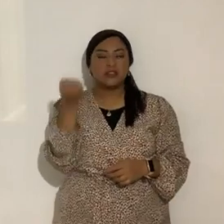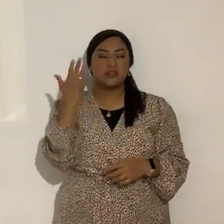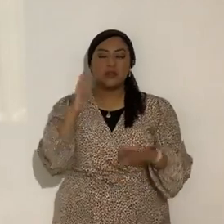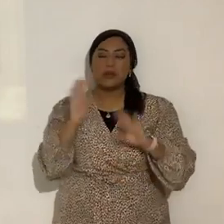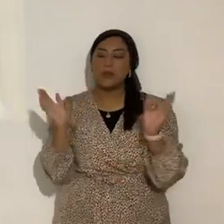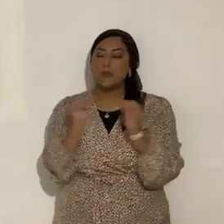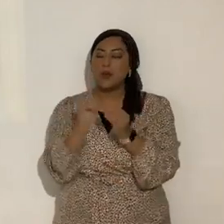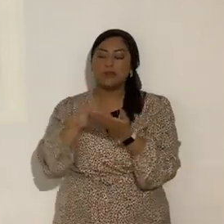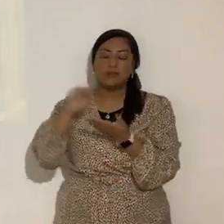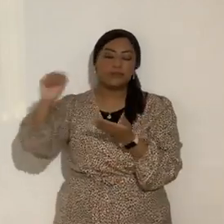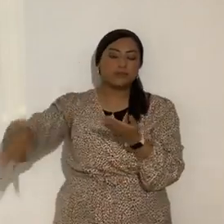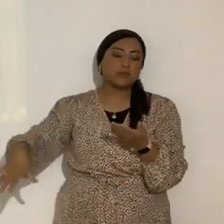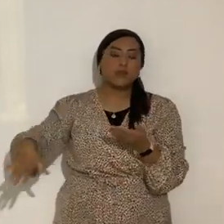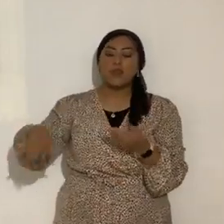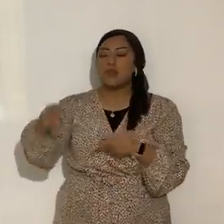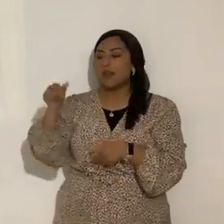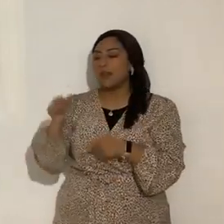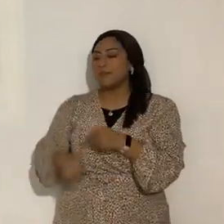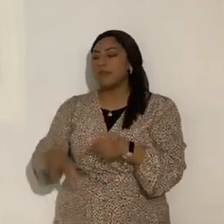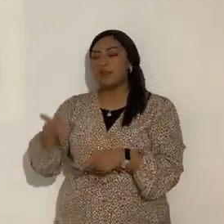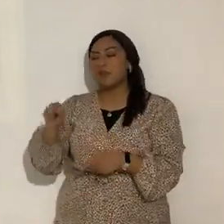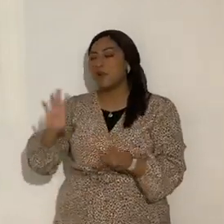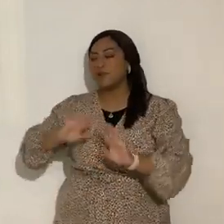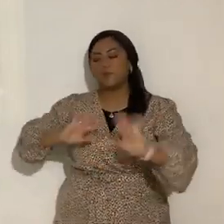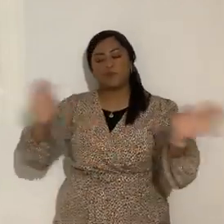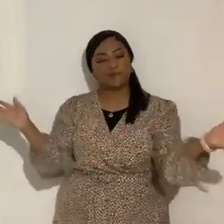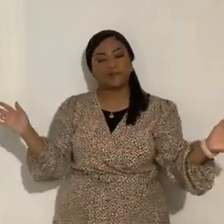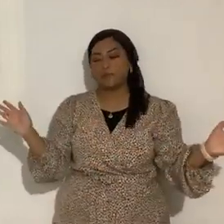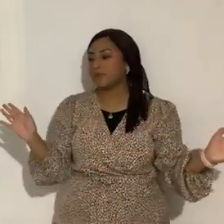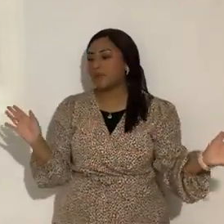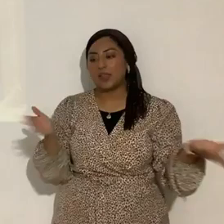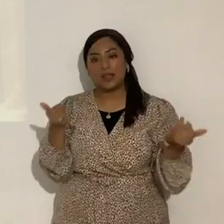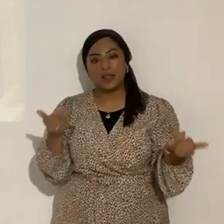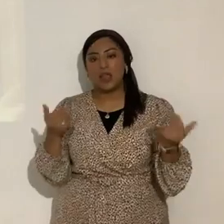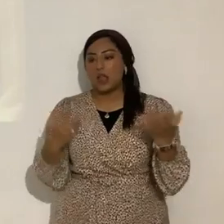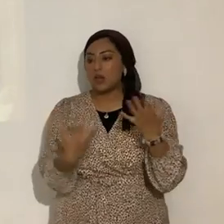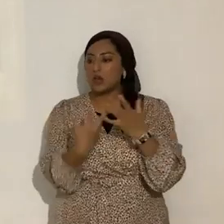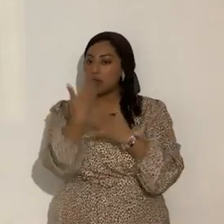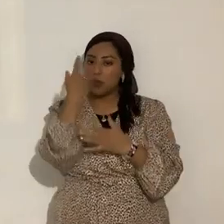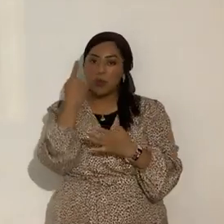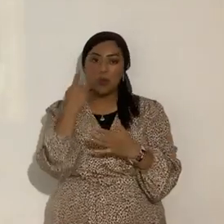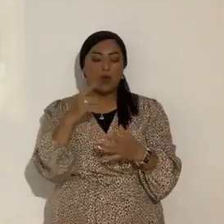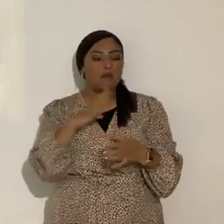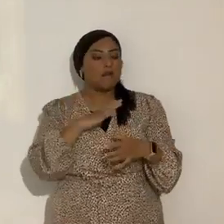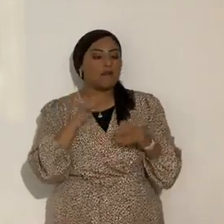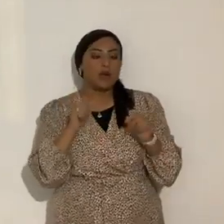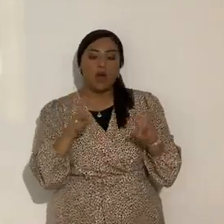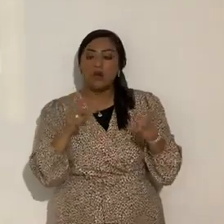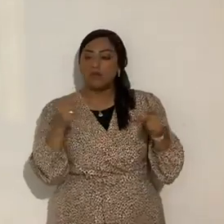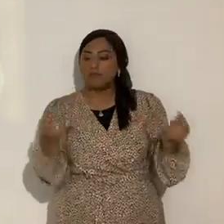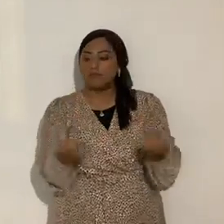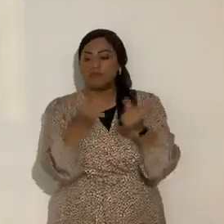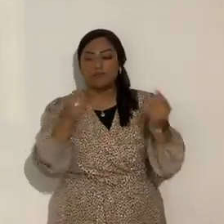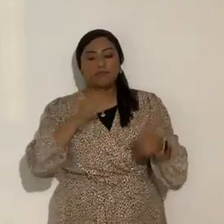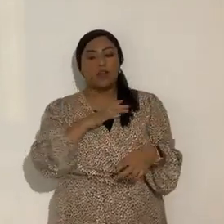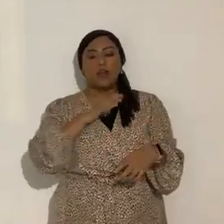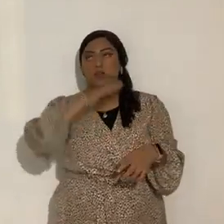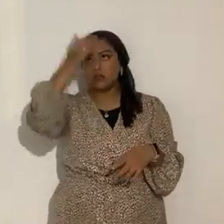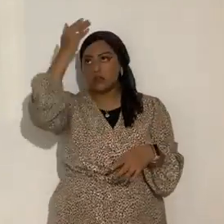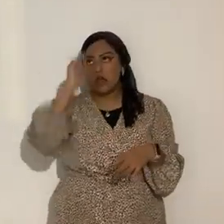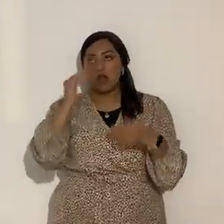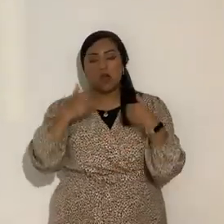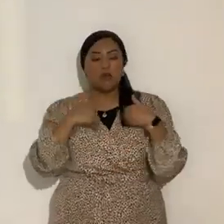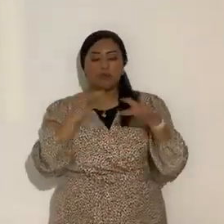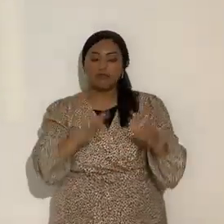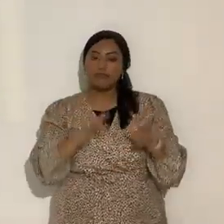no, la Torah ya no, la circuncisión ya no, estamos en la carne, tenemos que pecar, Dios va a tener compasión